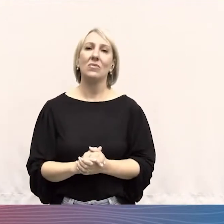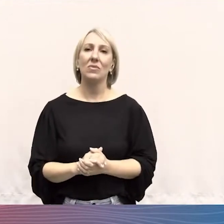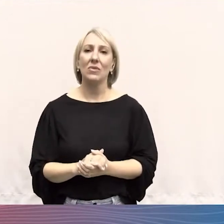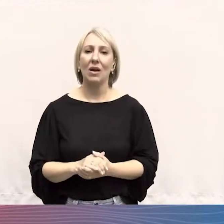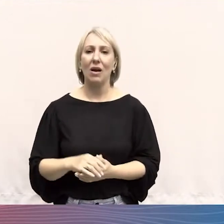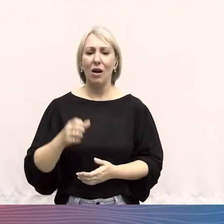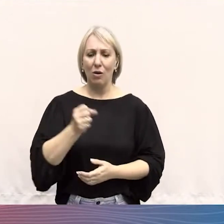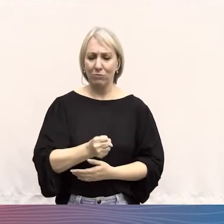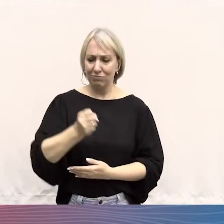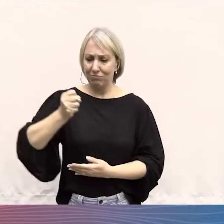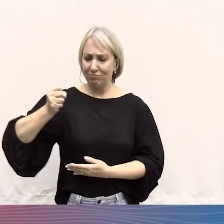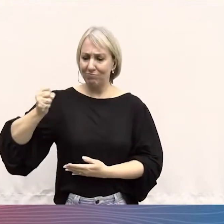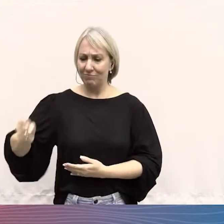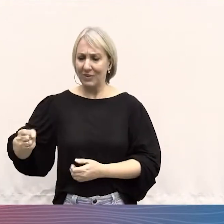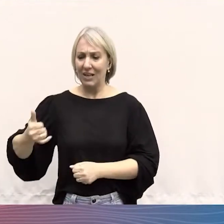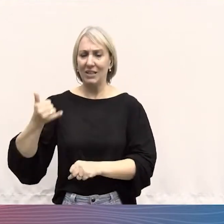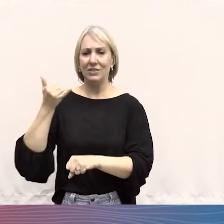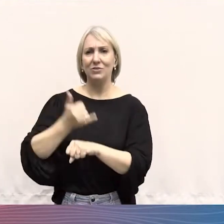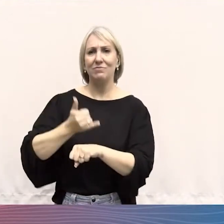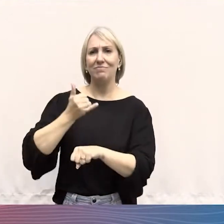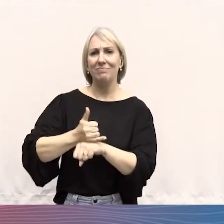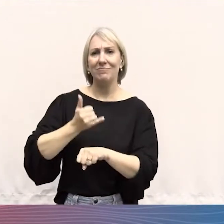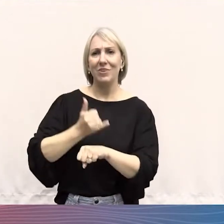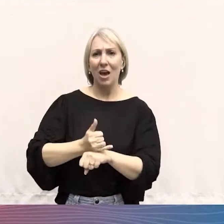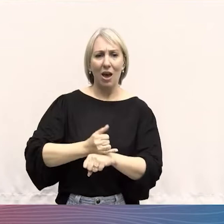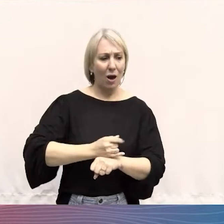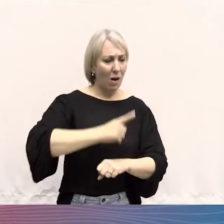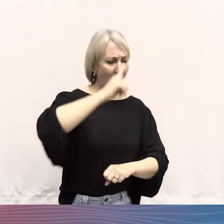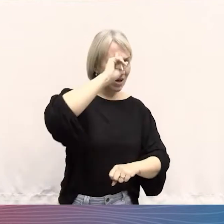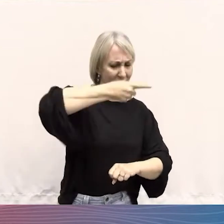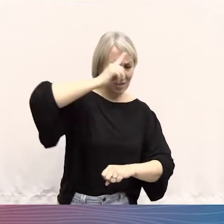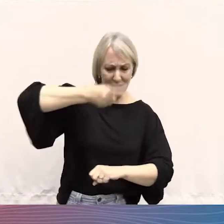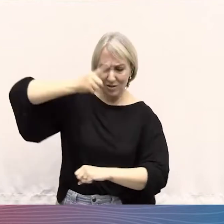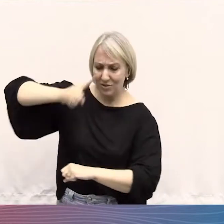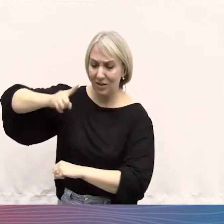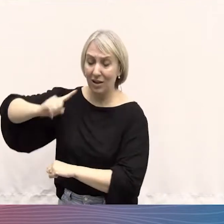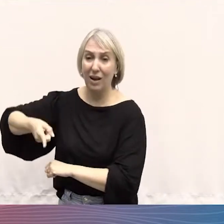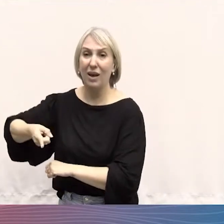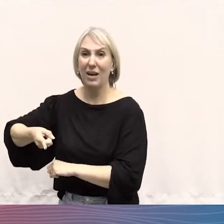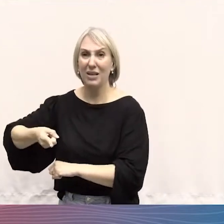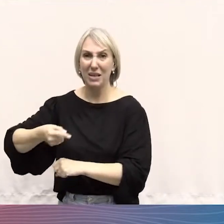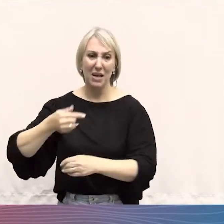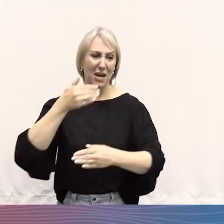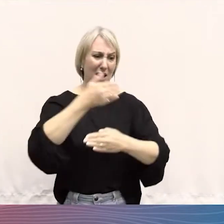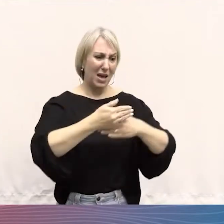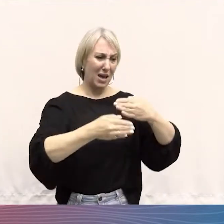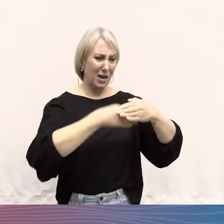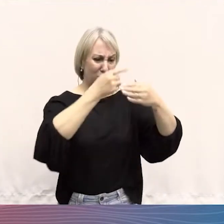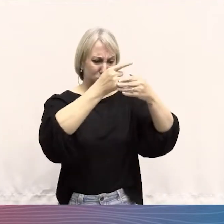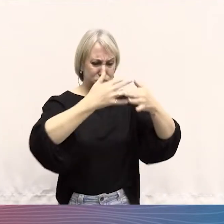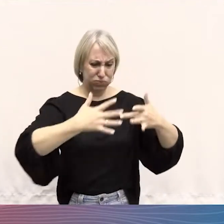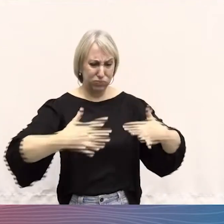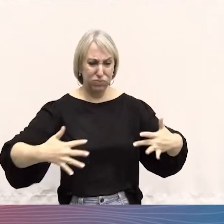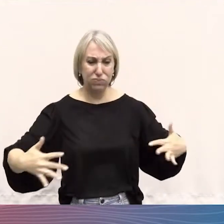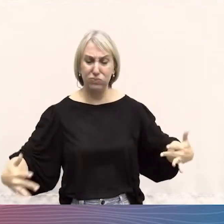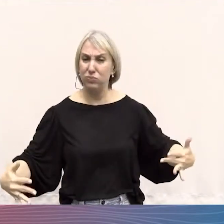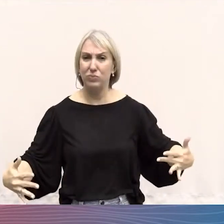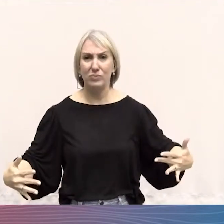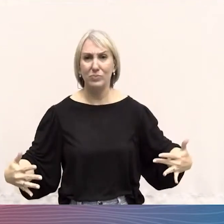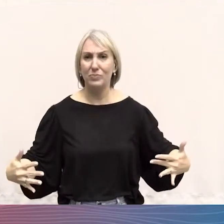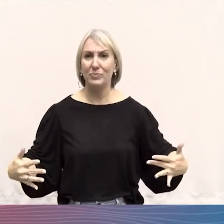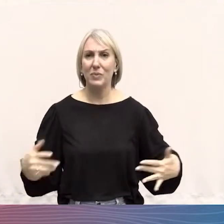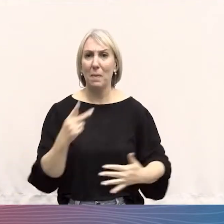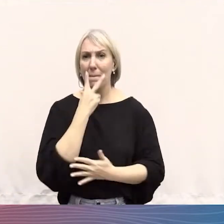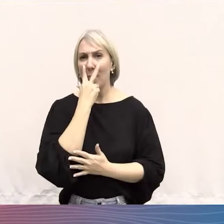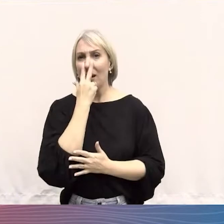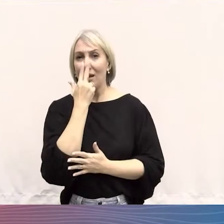ferro as regerás e as despedaçarás como um vaso de oleiro. Queria